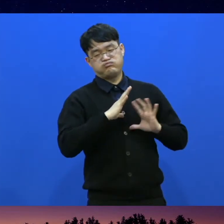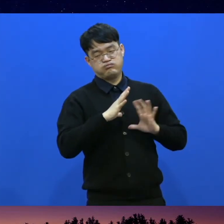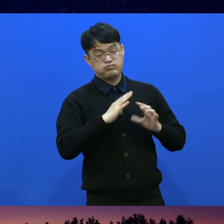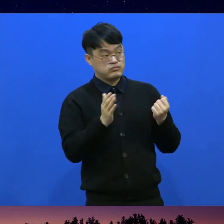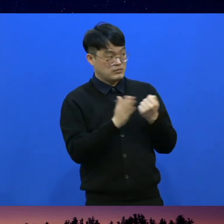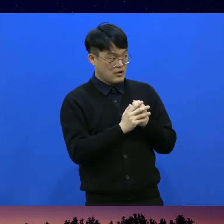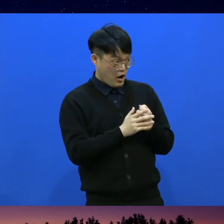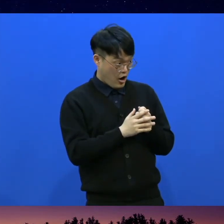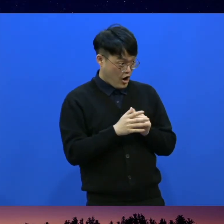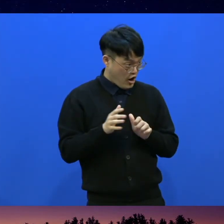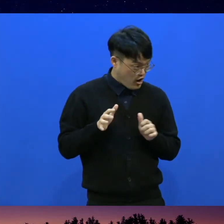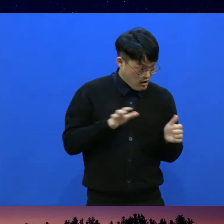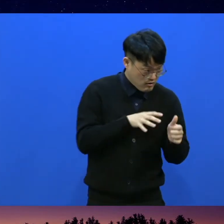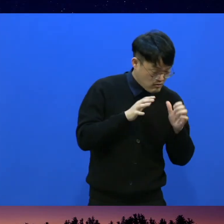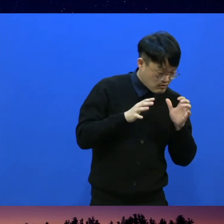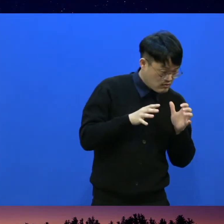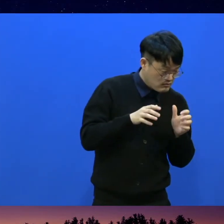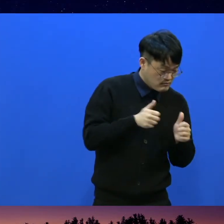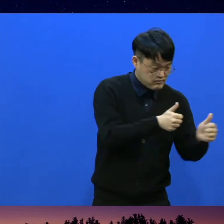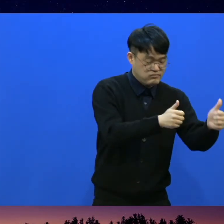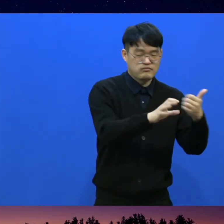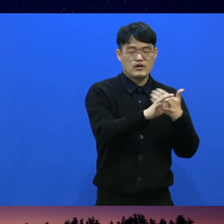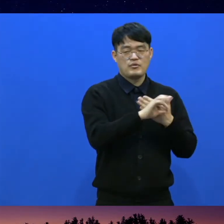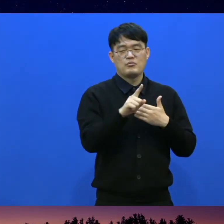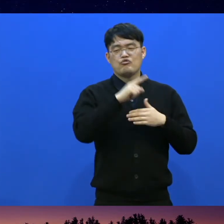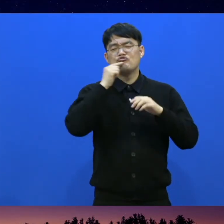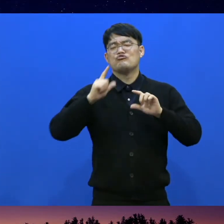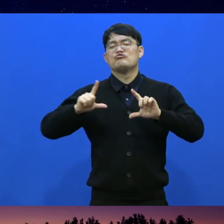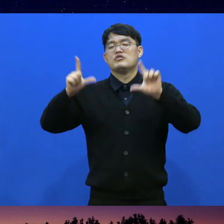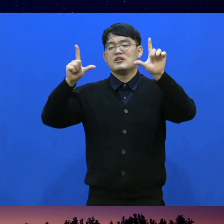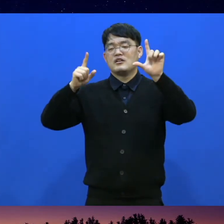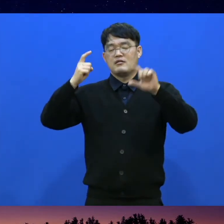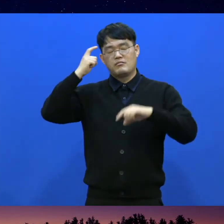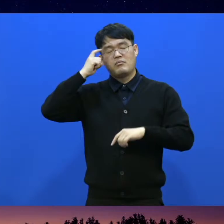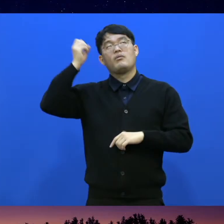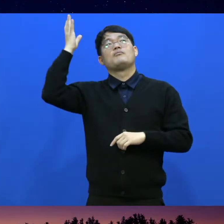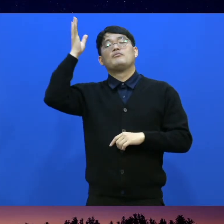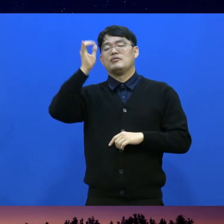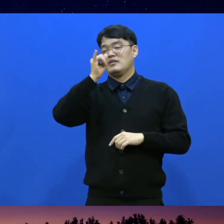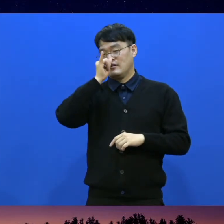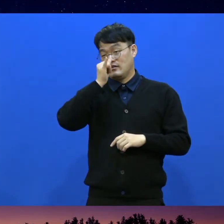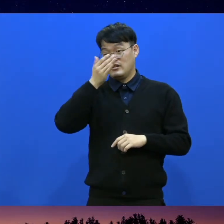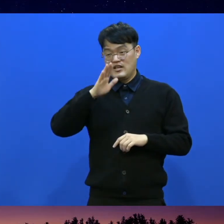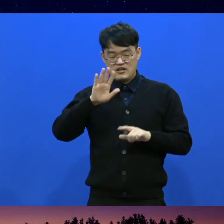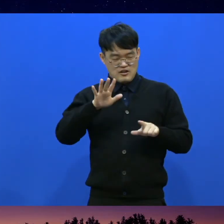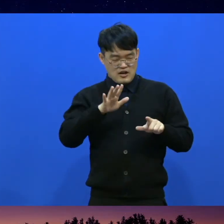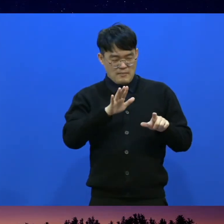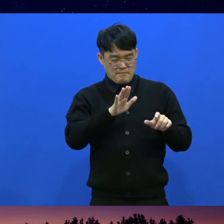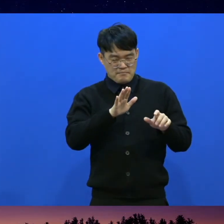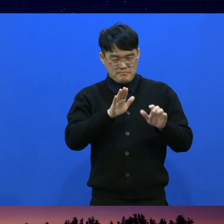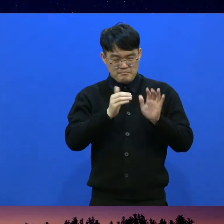따라가면 정신을 잃습니다. 주일 개념도 없어지고. 그런데 이걸 딱 틀어막는 게 검찰이에요. 검찰.